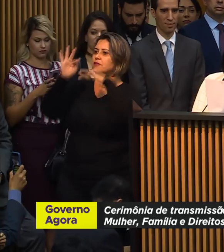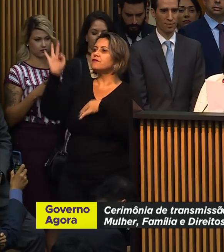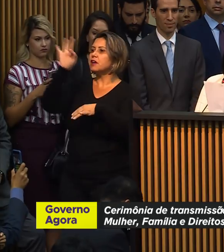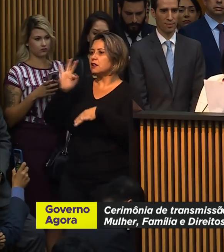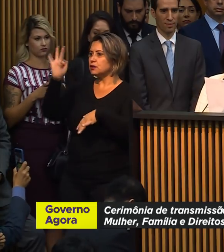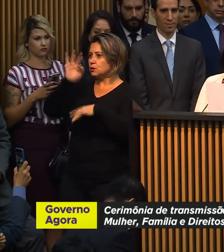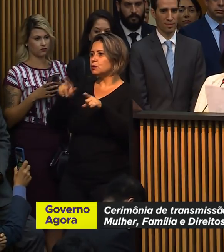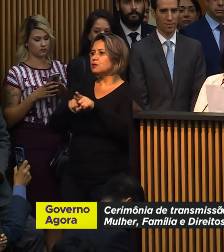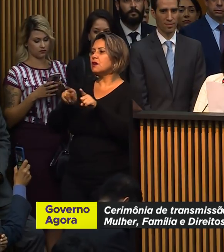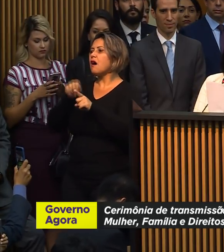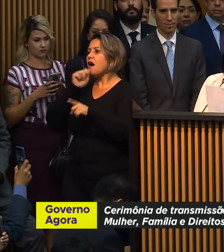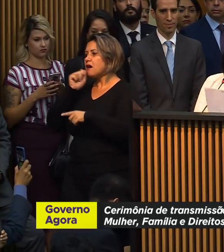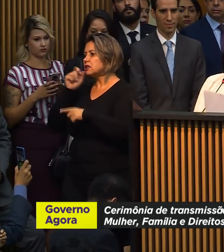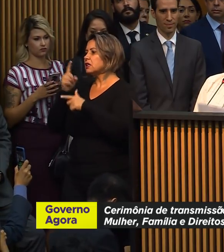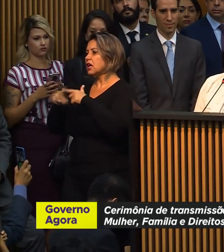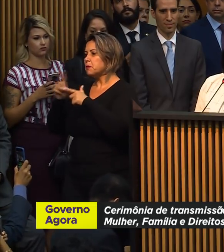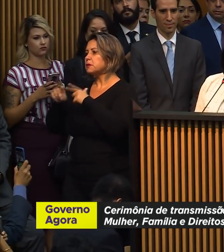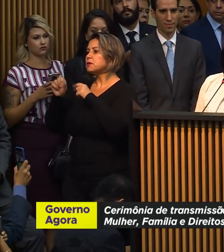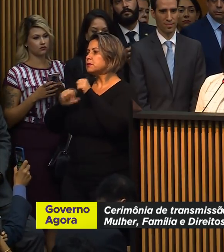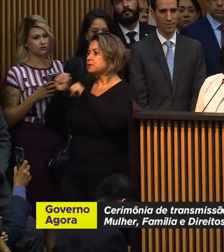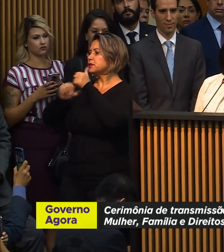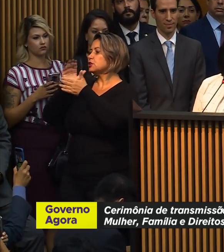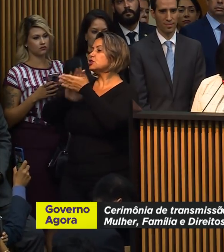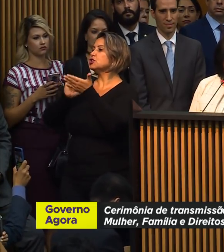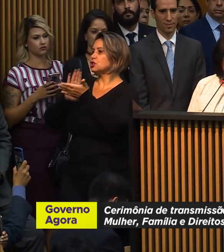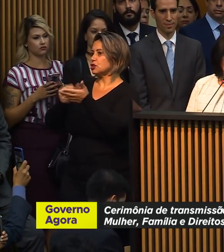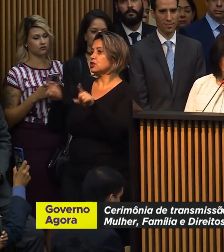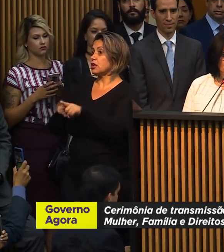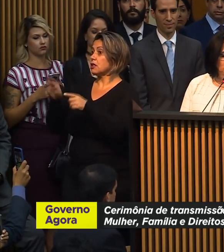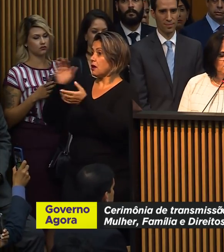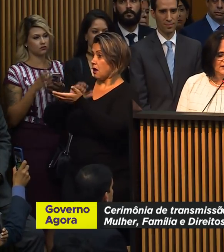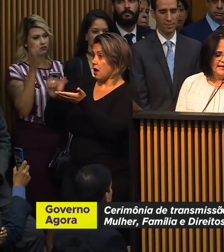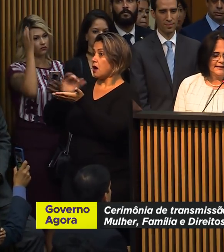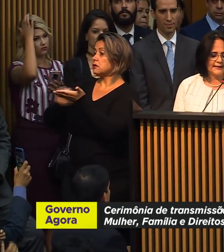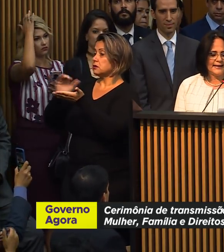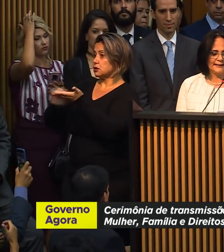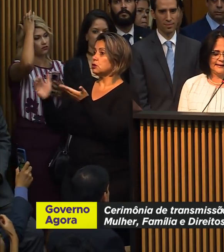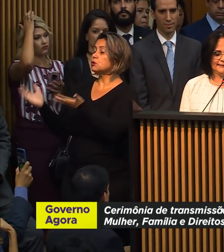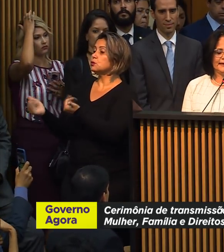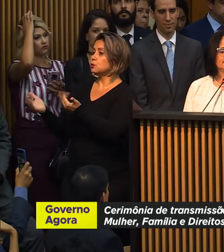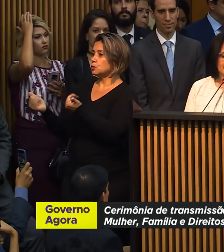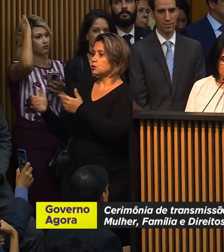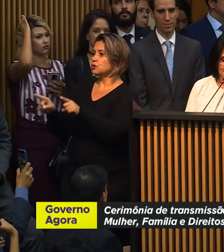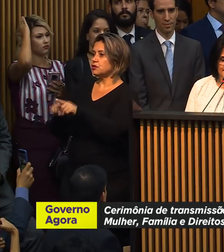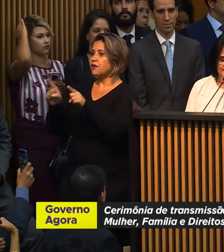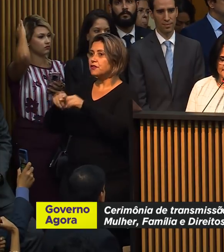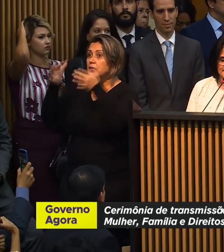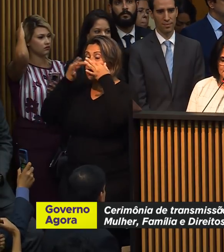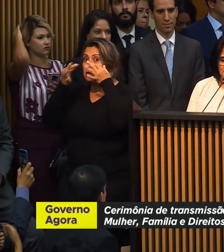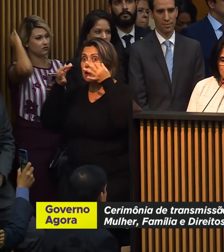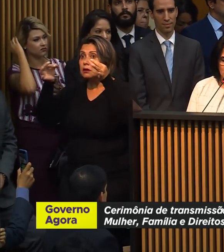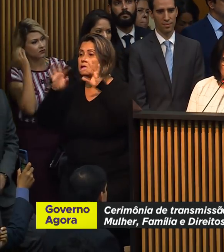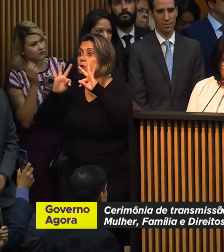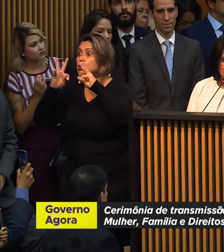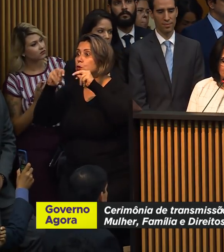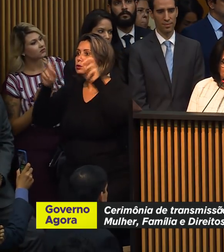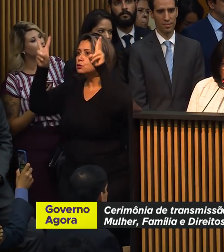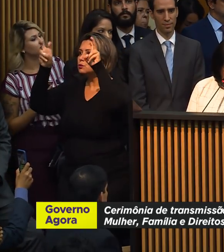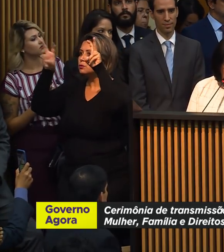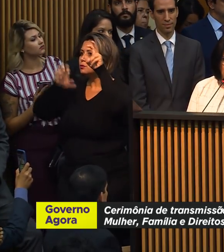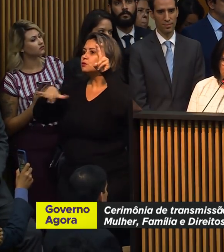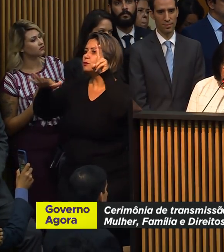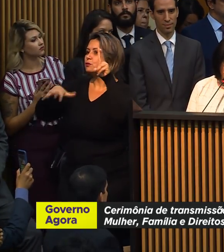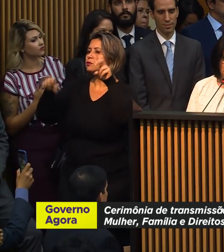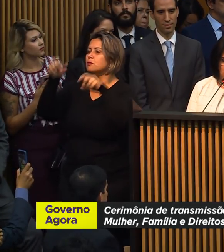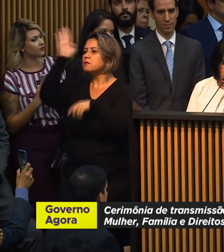ainda são entraves que devem ser removidos. Nossa Secretaria da Juventude estará atenta a tais demandas. Nosso Brasil